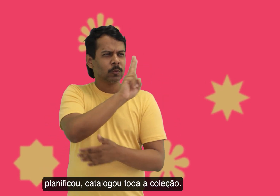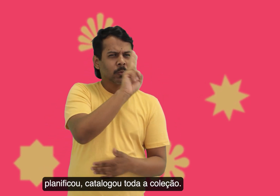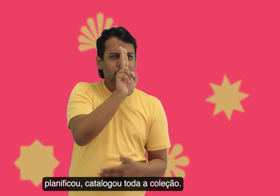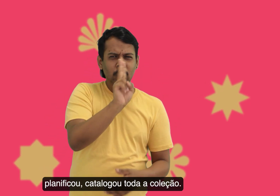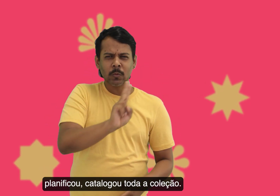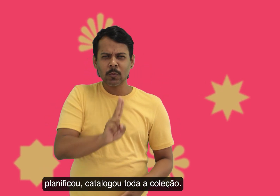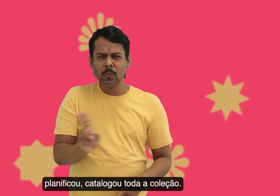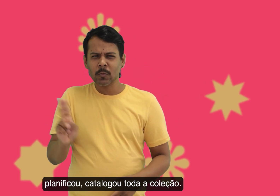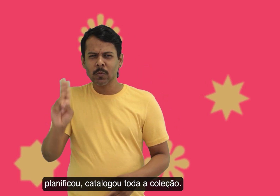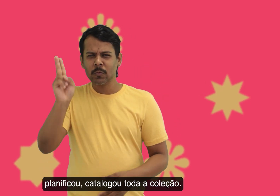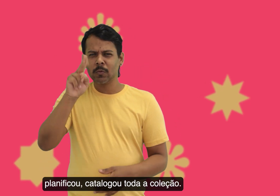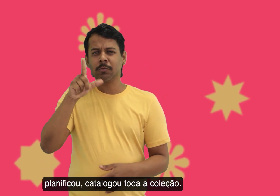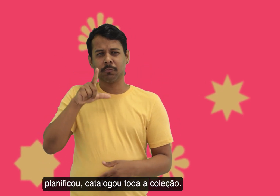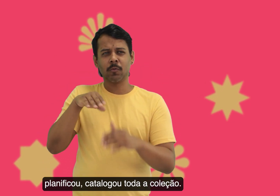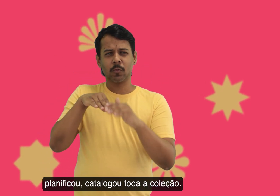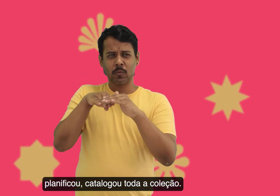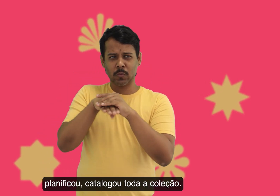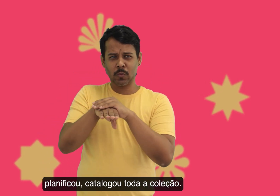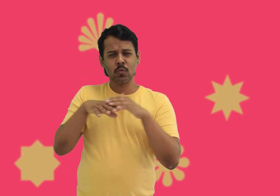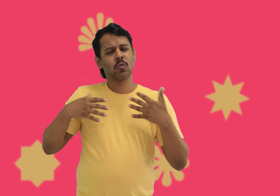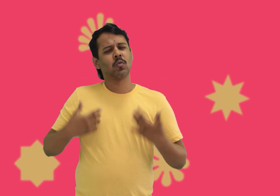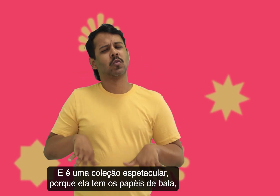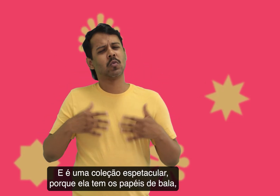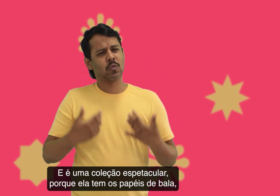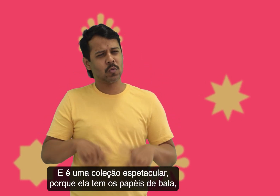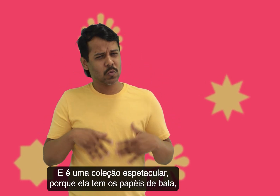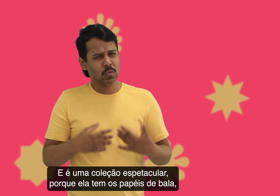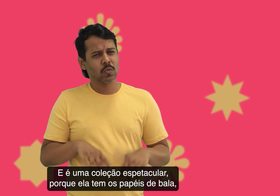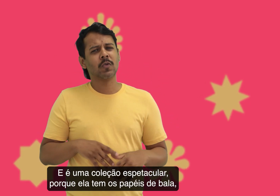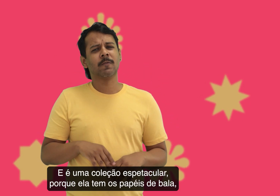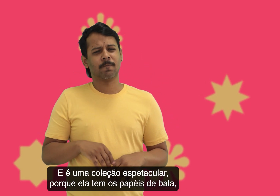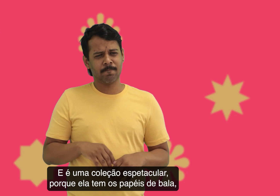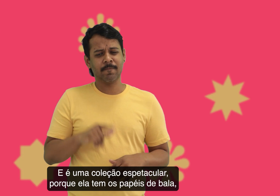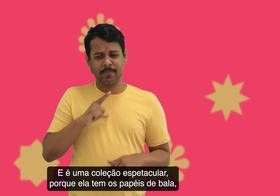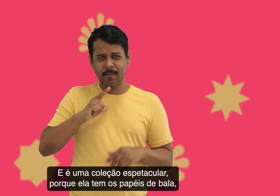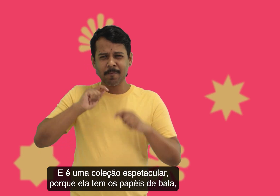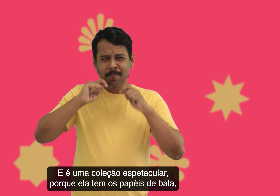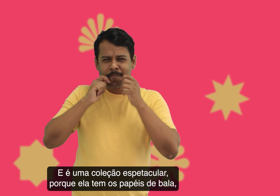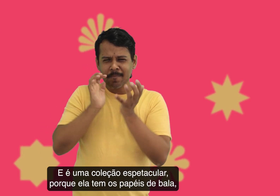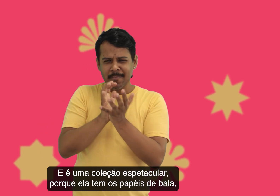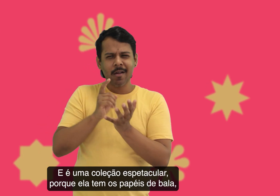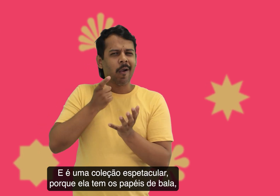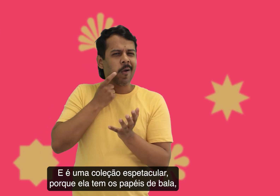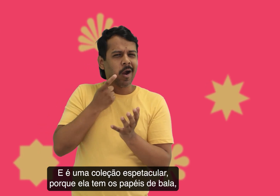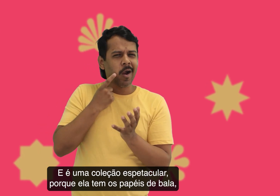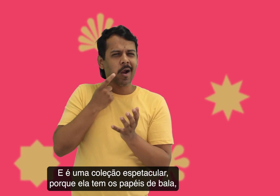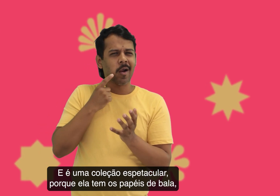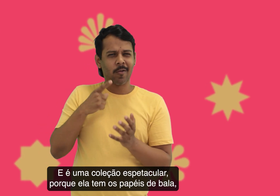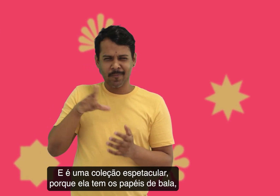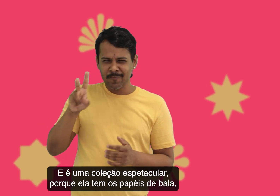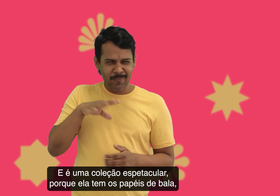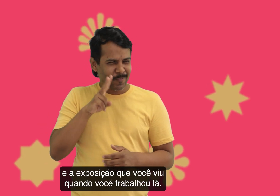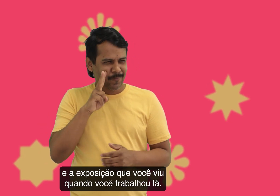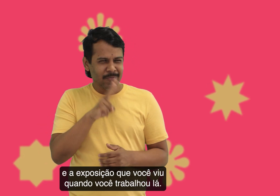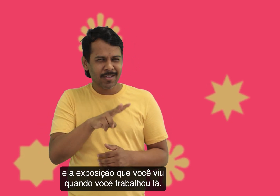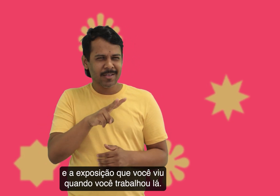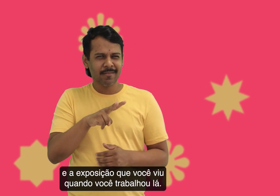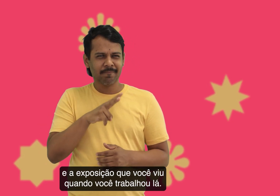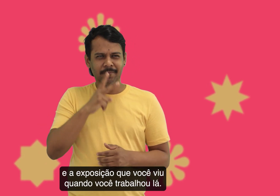planificou, catalogou toda a coleção. E é uma coleção espetacular, porque ela tem os papéis de bala e a exposição que